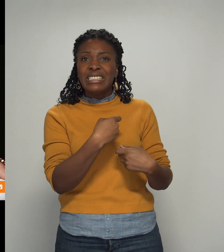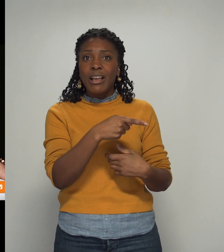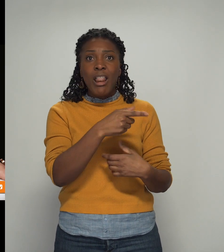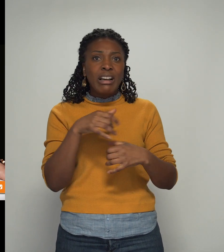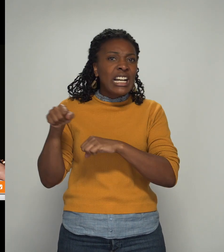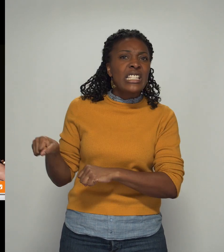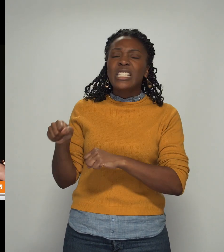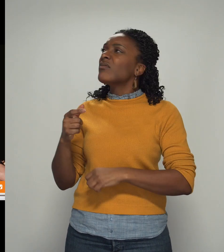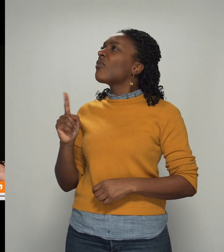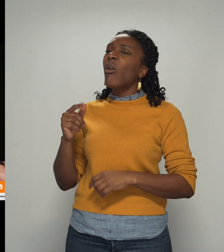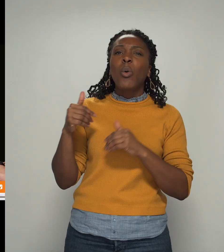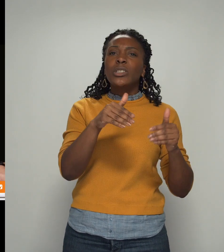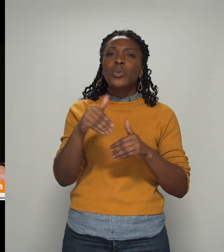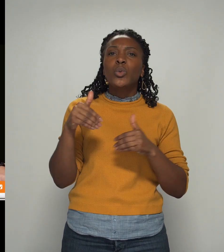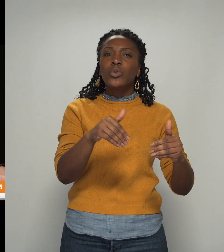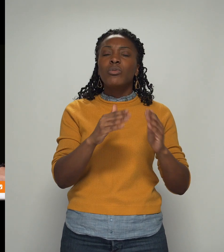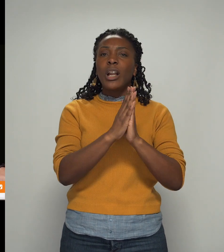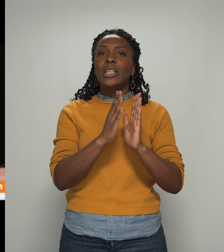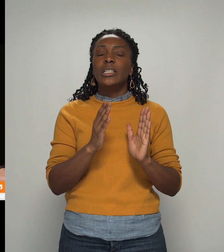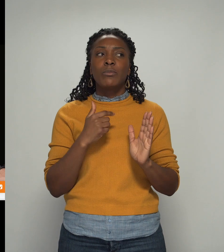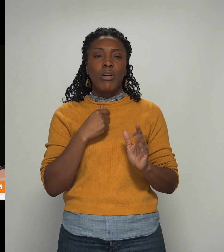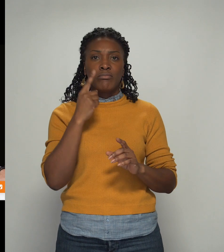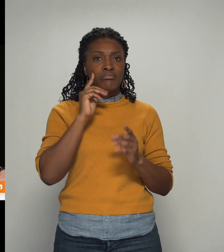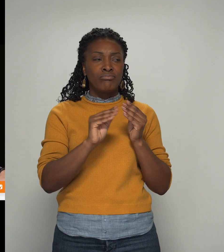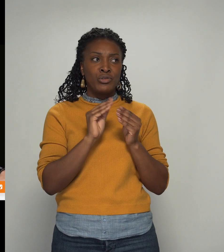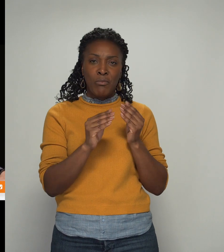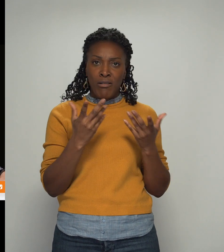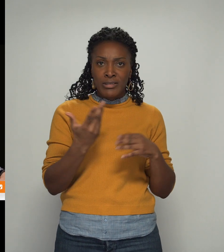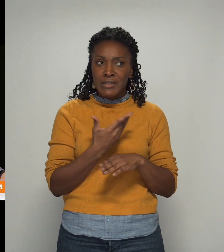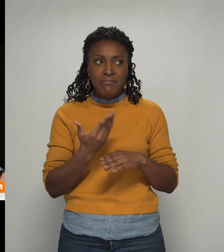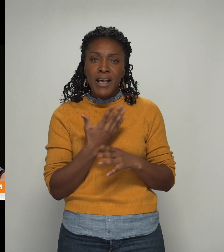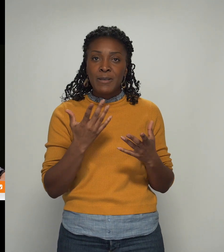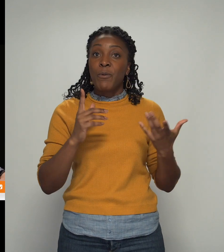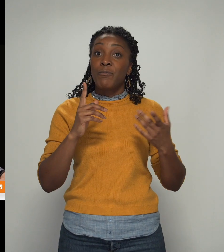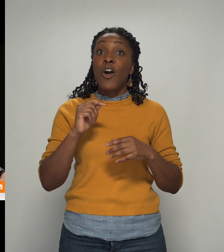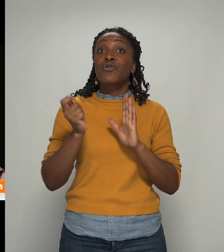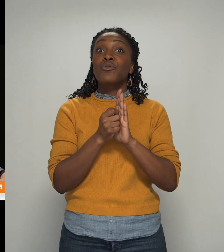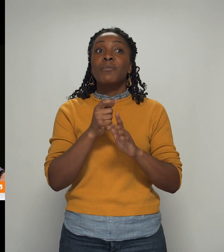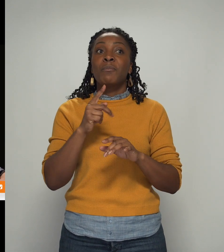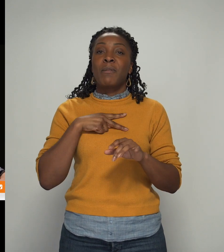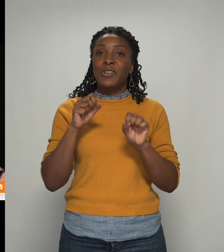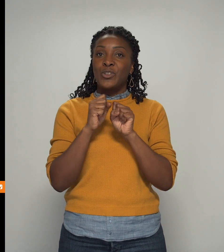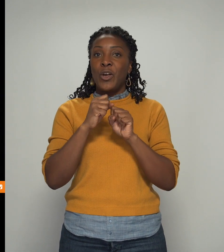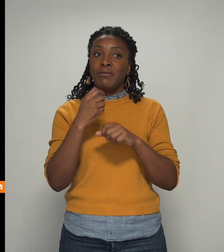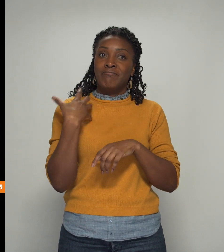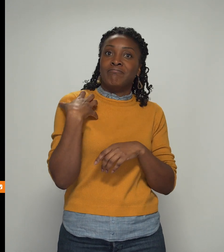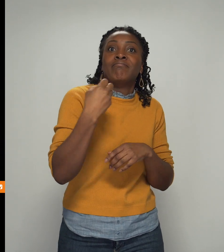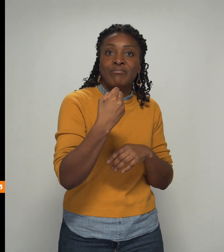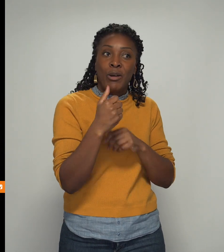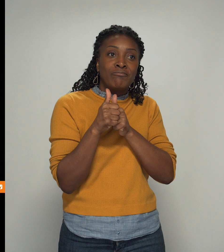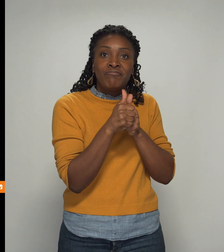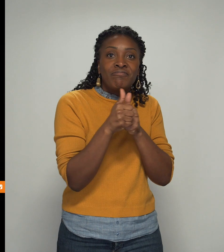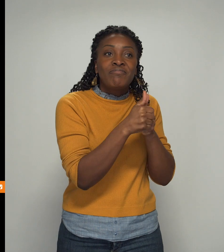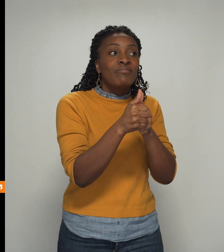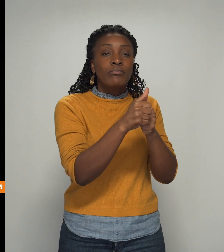Elle résistait tant. Je me disais, il y a forcément quelque chose. Et elle m'a pris par la main, elle m'a emmené à l'église. Et je découvre dans cette église, pour